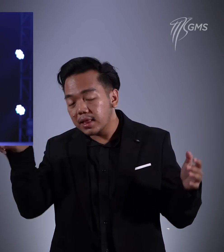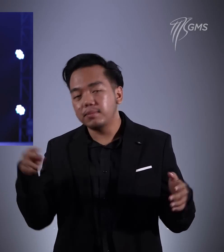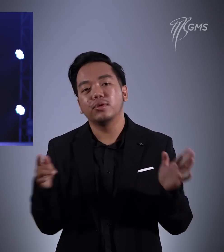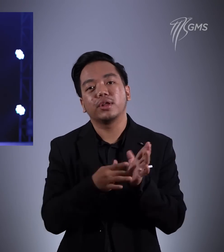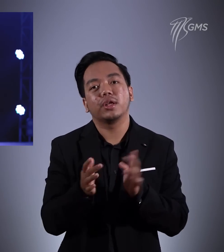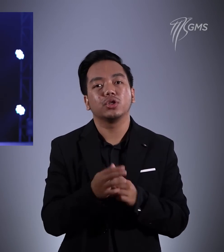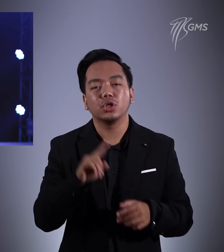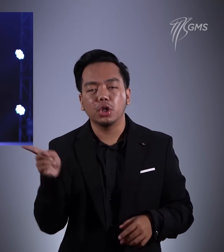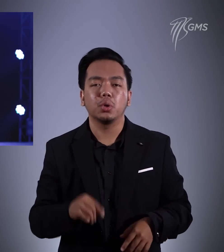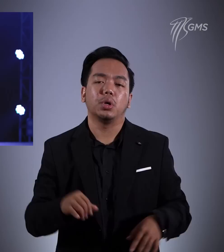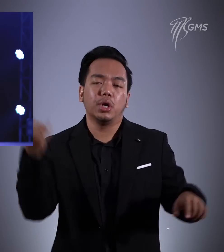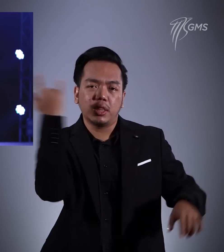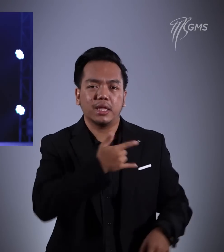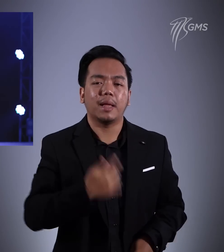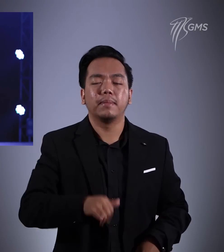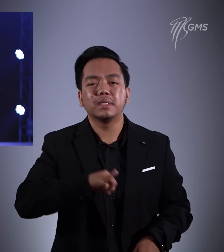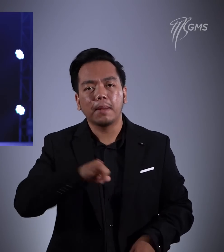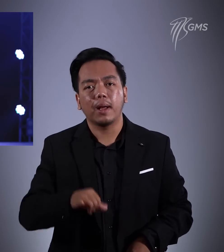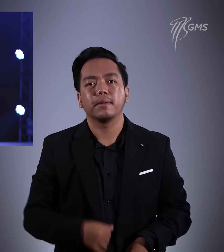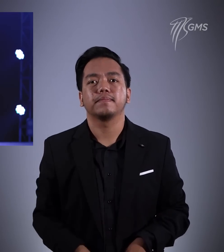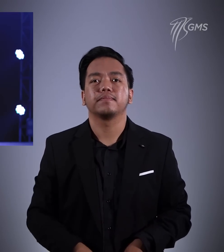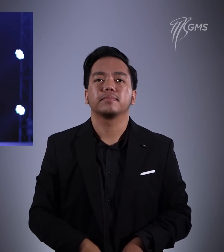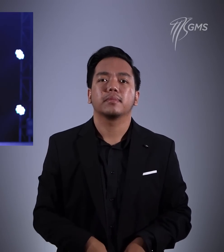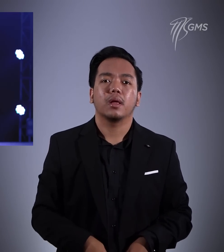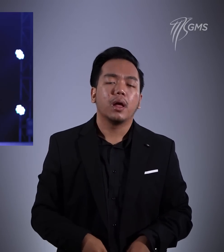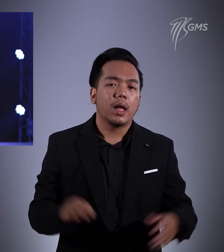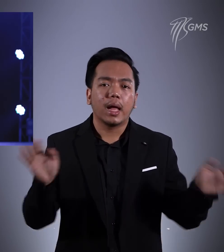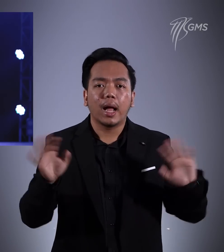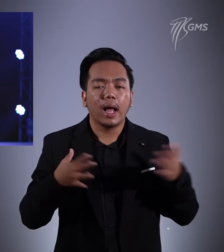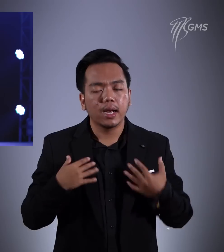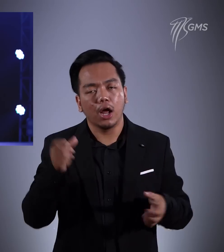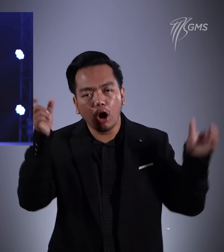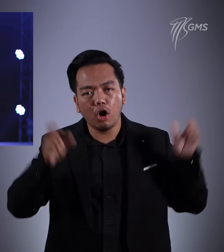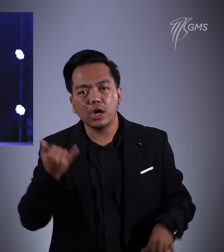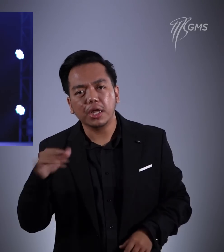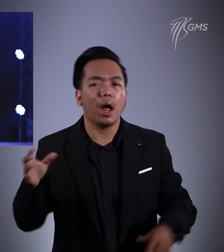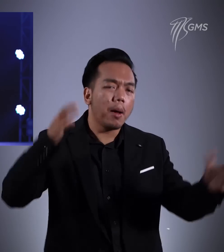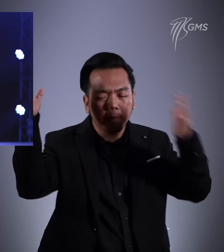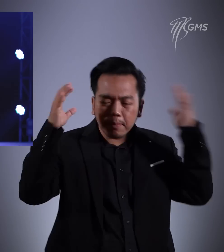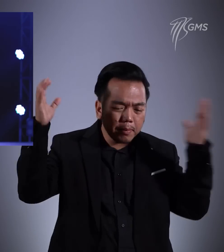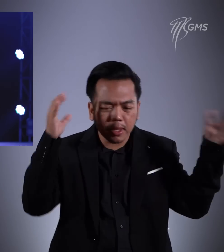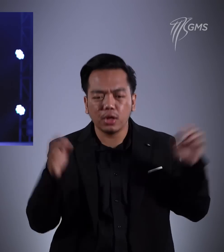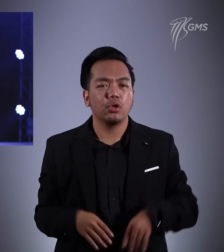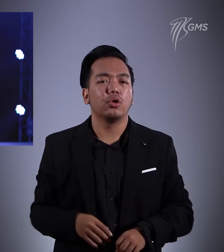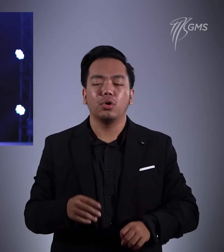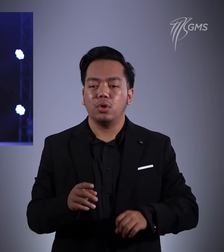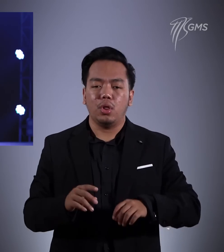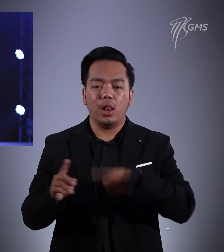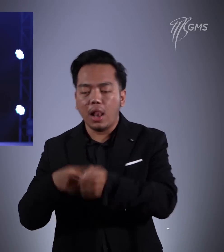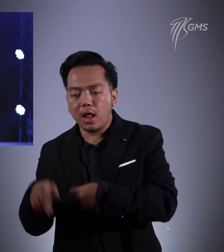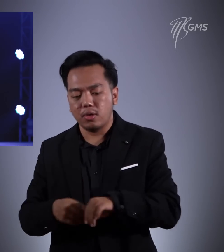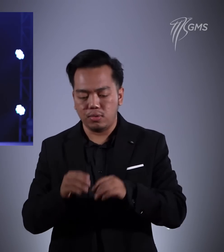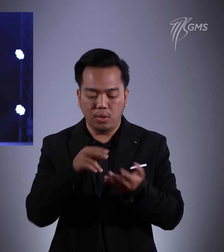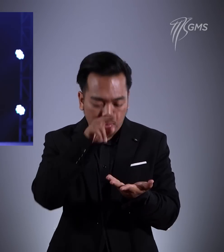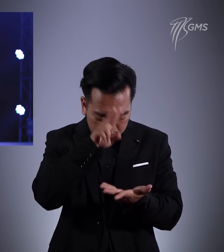orang yang dalam keadaan bingung, atau lagi putus asa, putus pengharapan, tidak tahu mau kemana, buka halaman Alkitab, lalu setelah